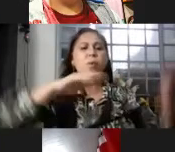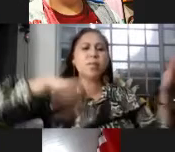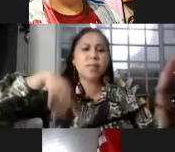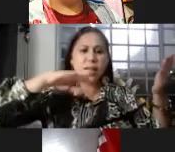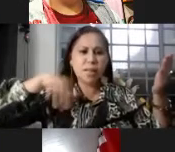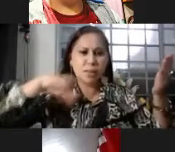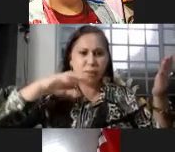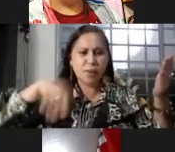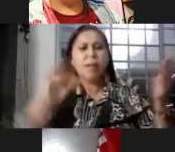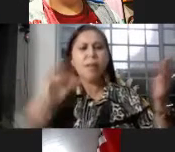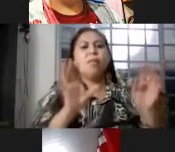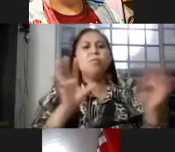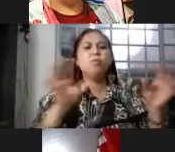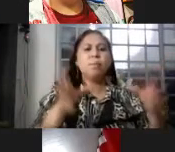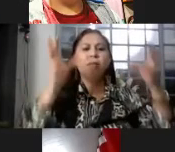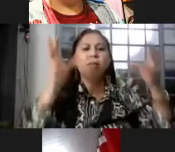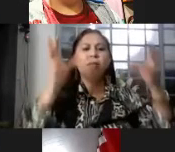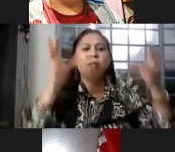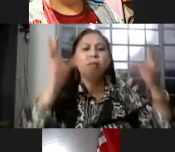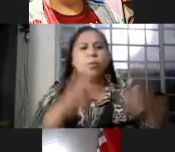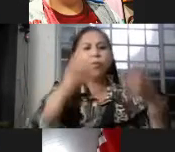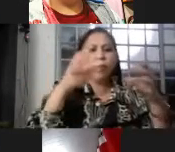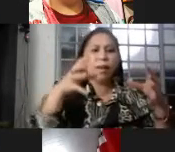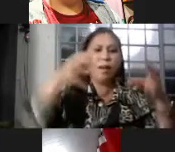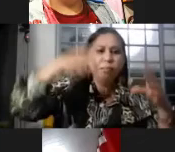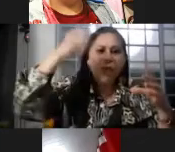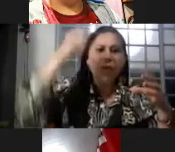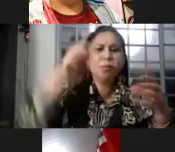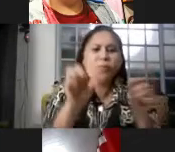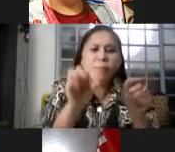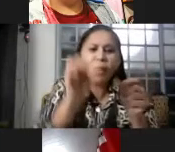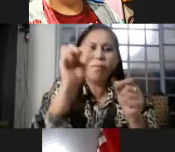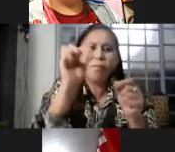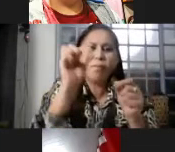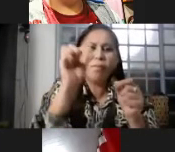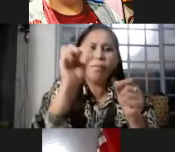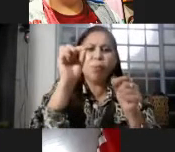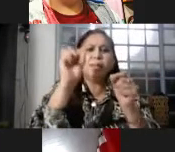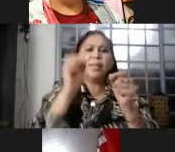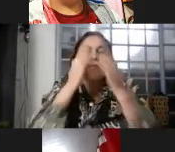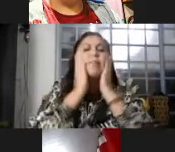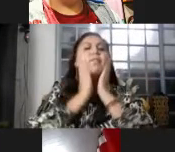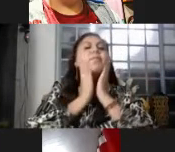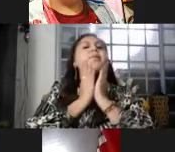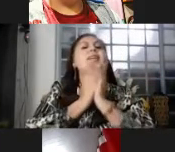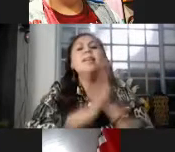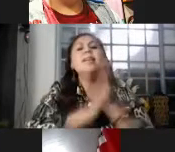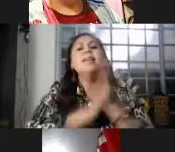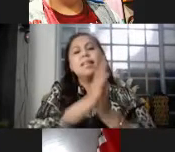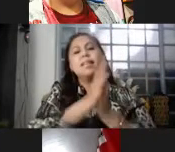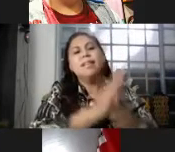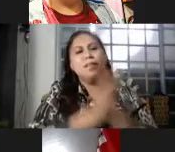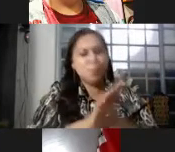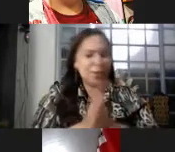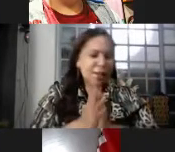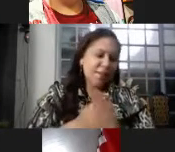o oceano, algum vai pegar um carro-pipa, outro vai pegar um balde, outro vai pegar uma gotinha, outro vai só se molhar.